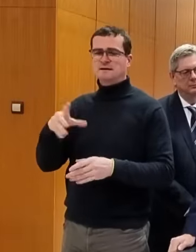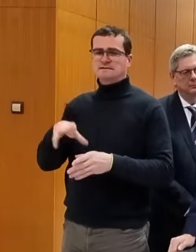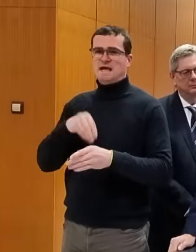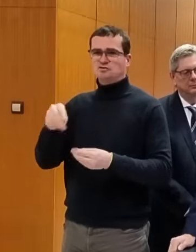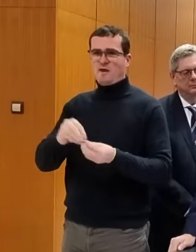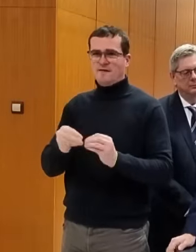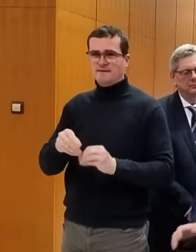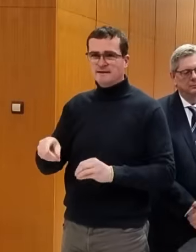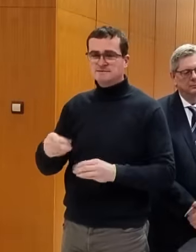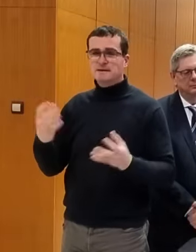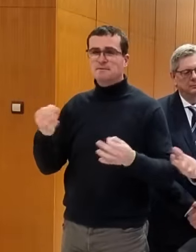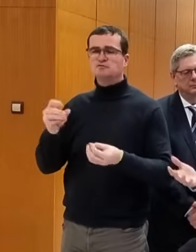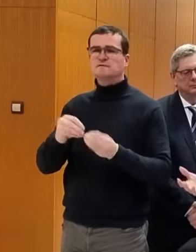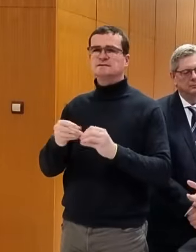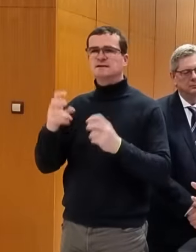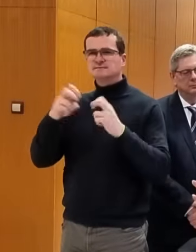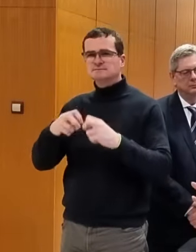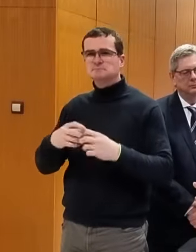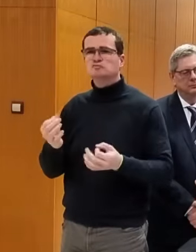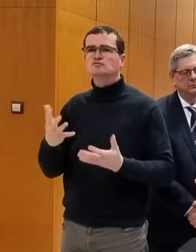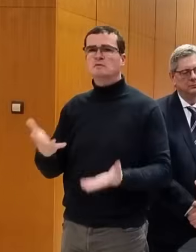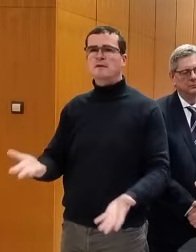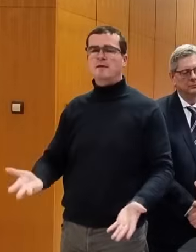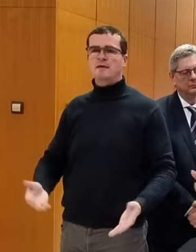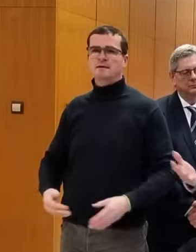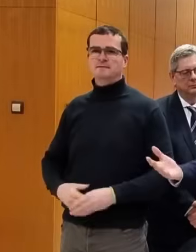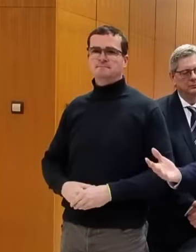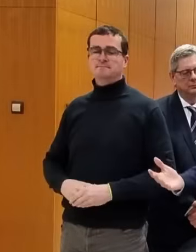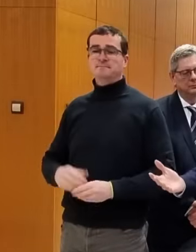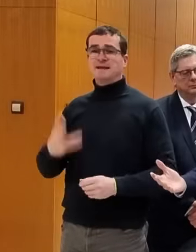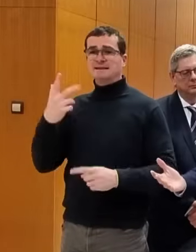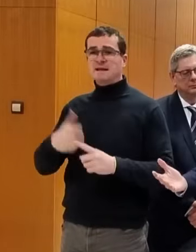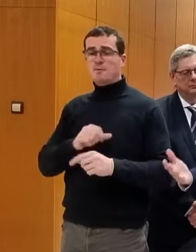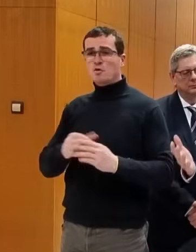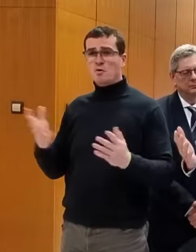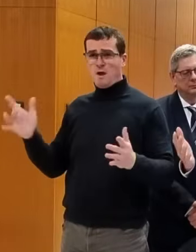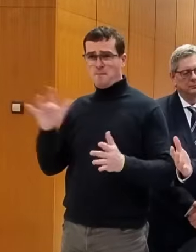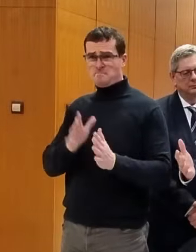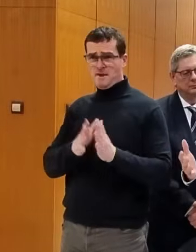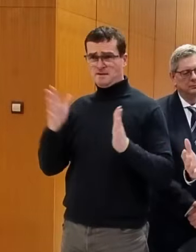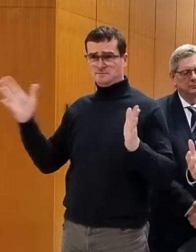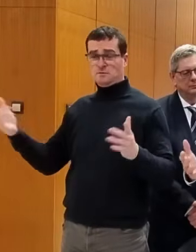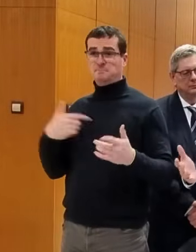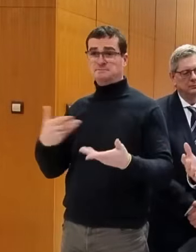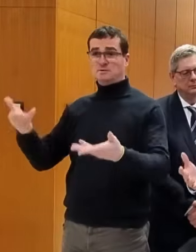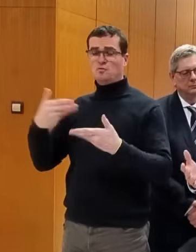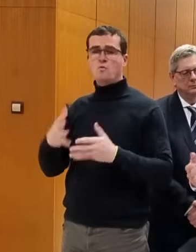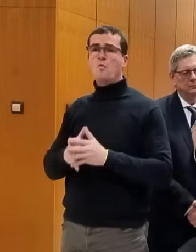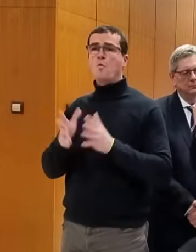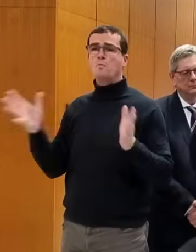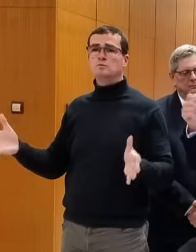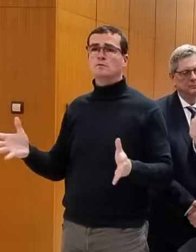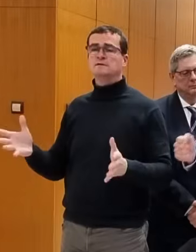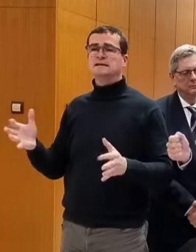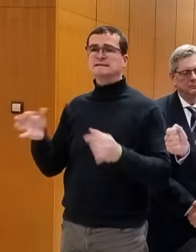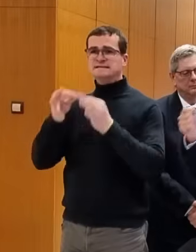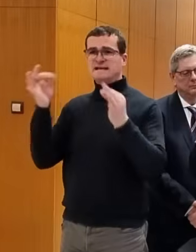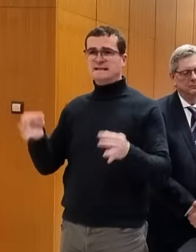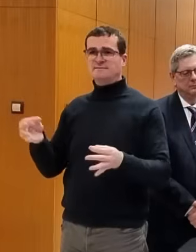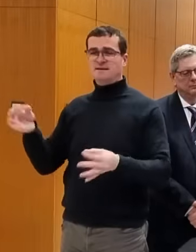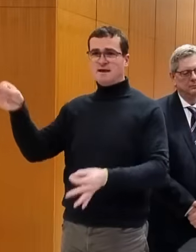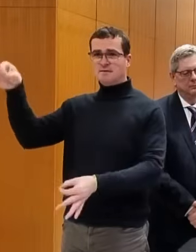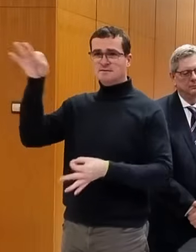začala? Prečo tá kauza nebola vyšetrená? Mali 3,5 roka priestor. My sme v podstate dostali obrovský